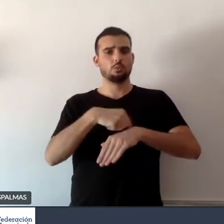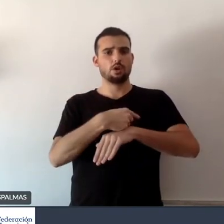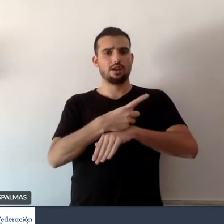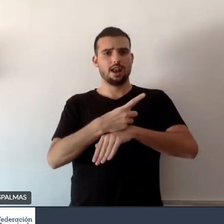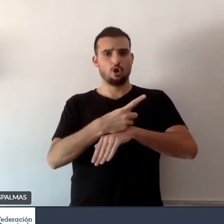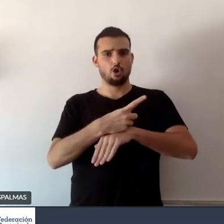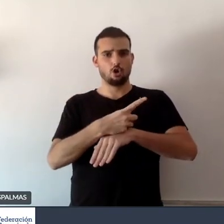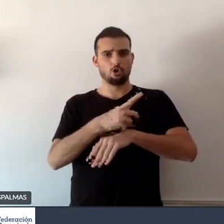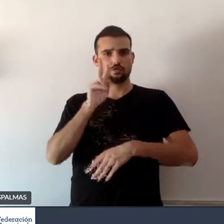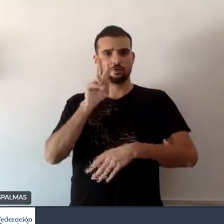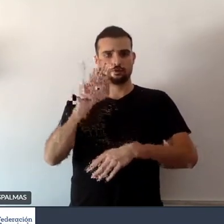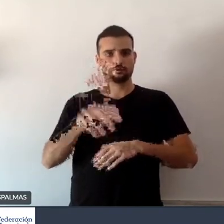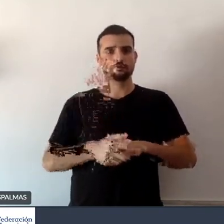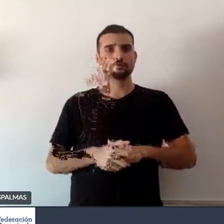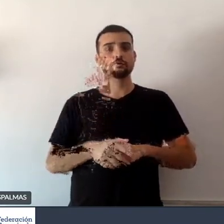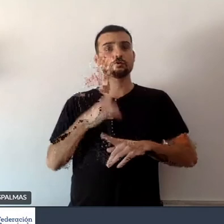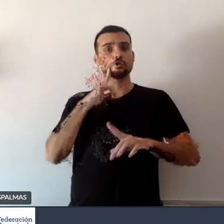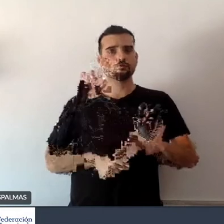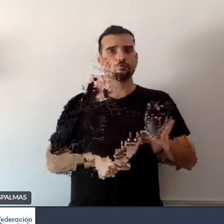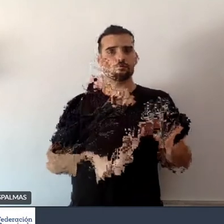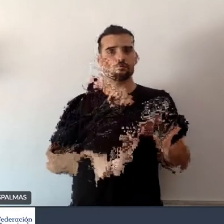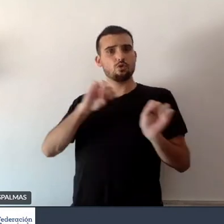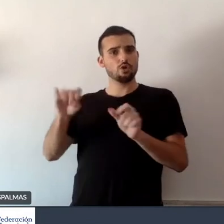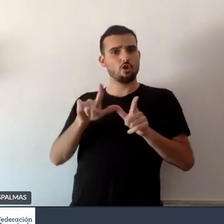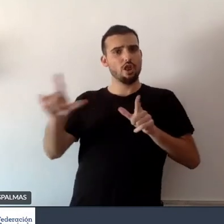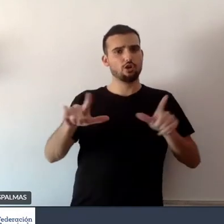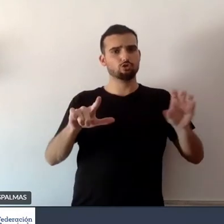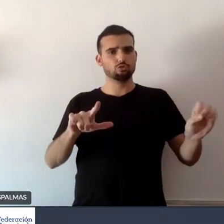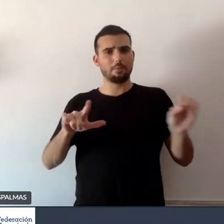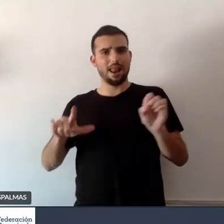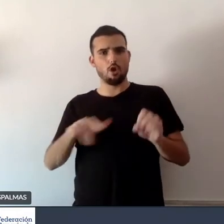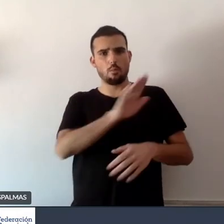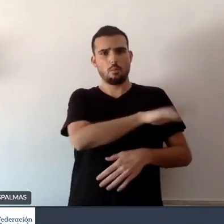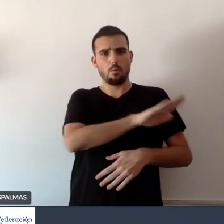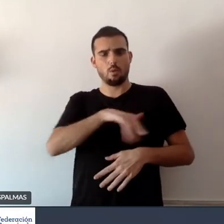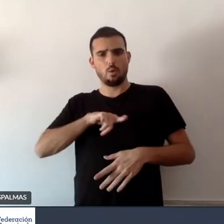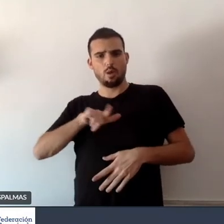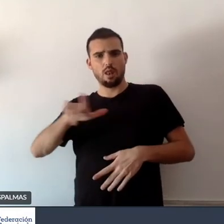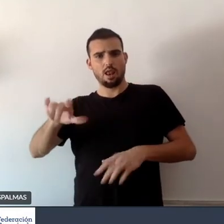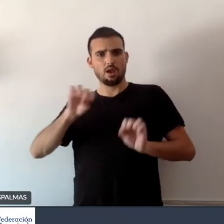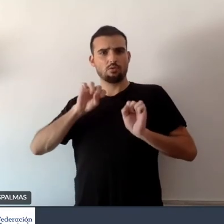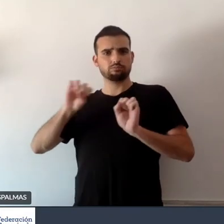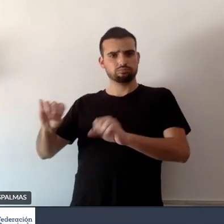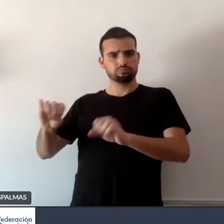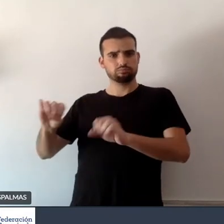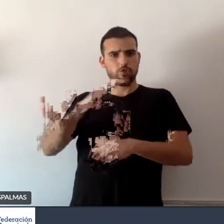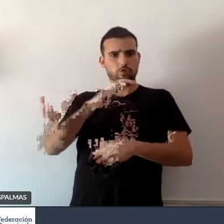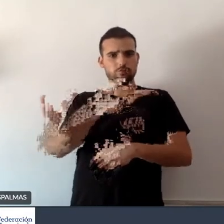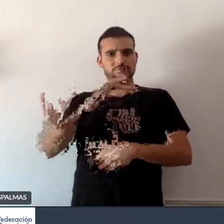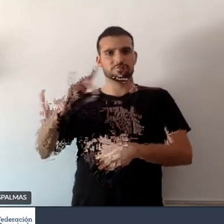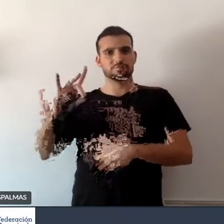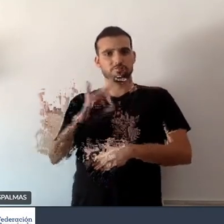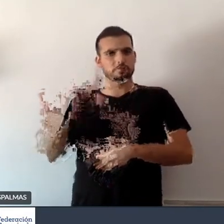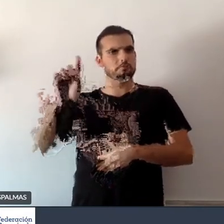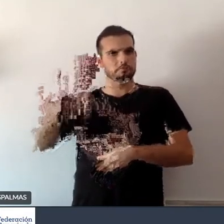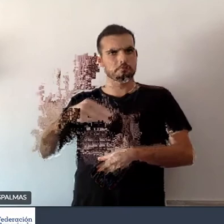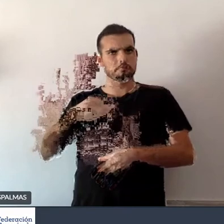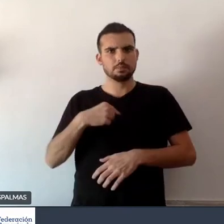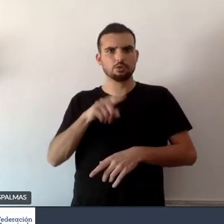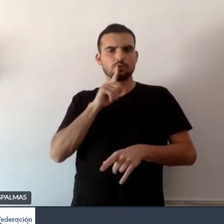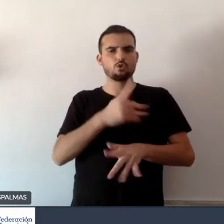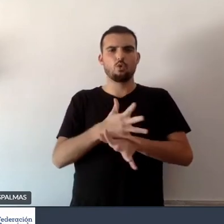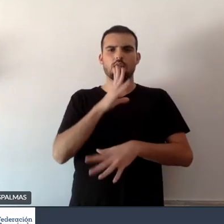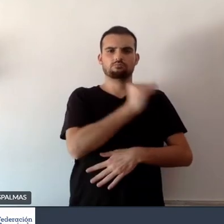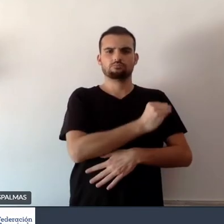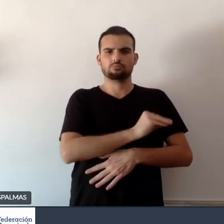Screen away, bloqueo alejado del balón para subida. Un cross screen aquí. Esto Alba Berlín lo juega magníficamente bien para sus